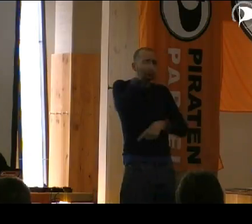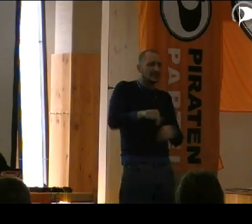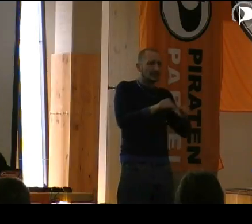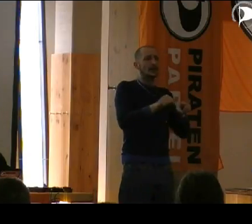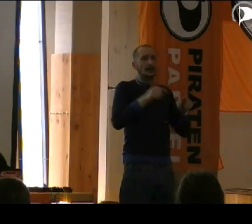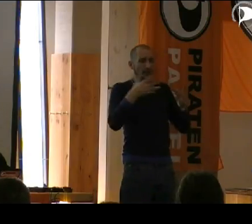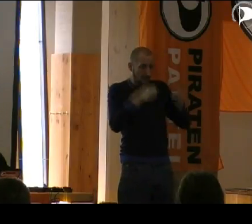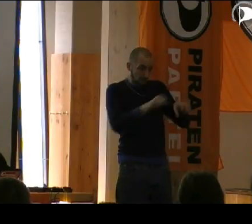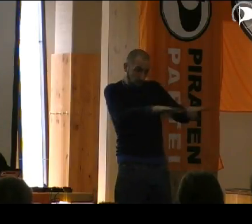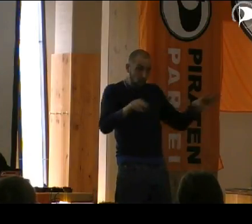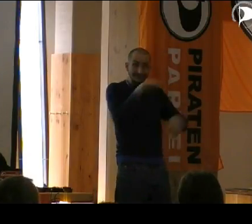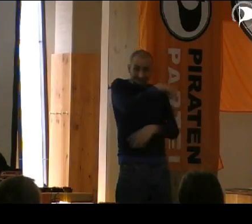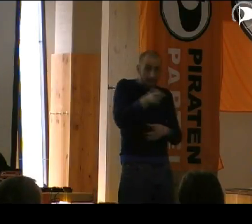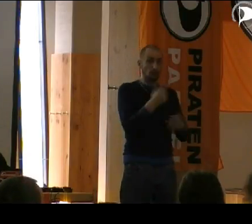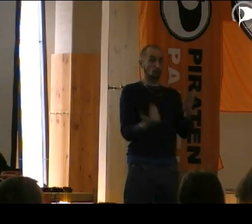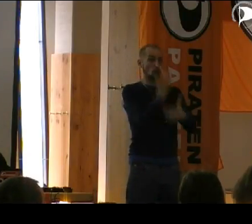zeit